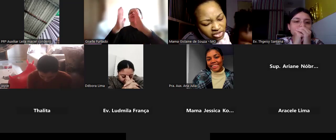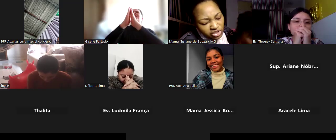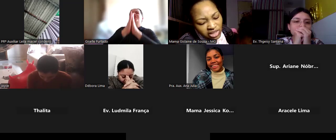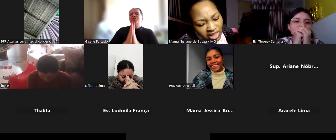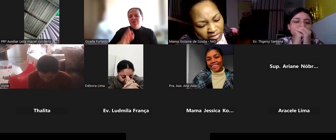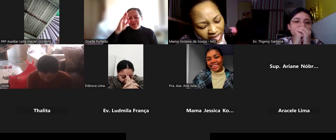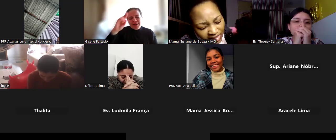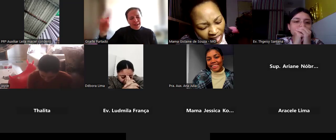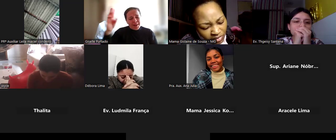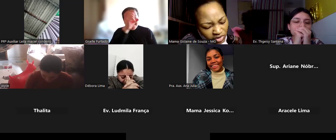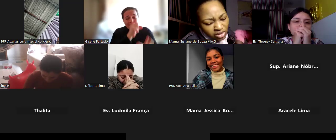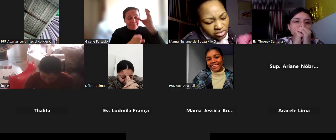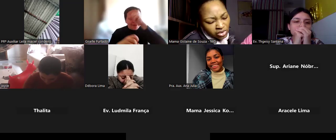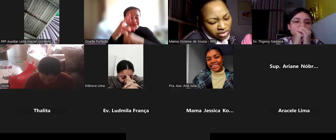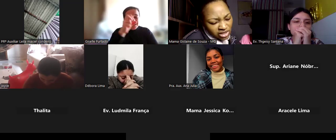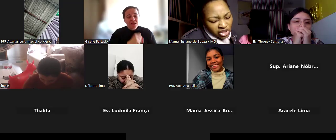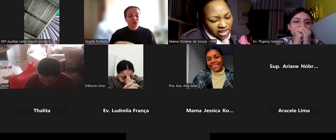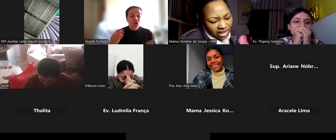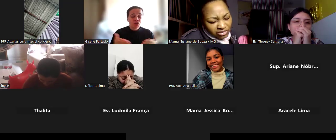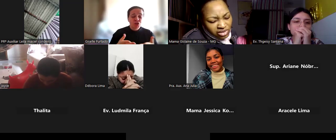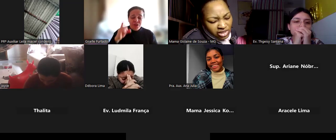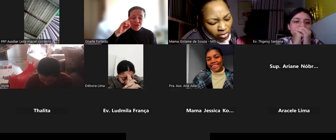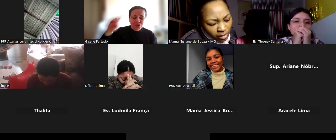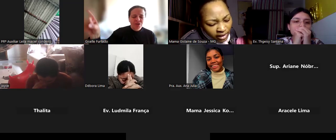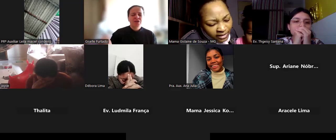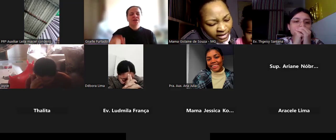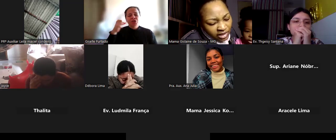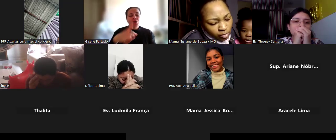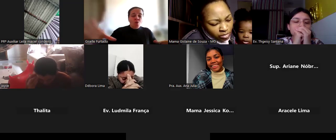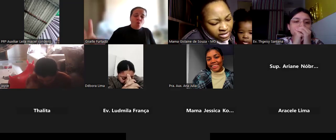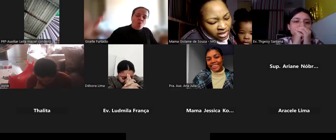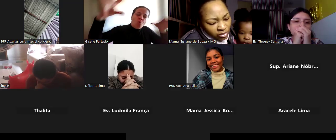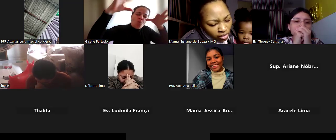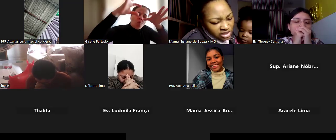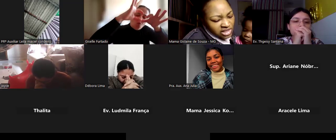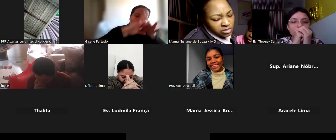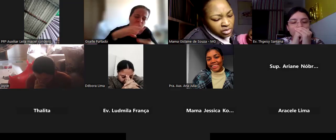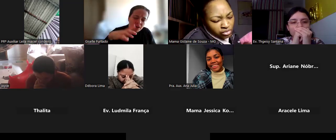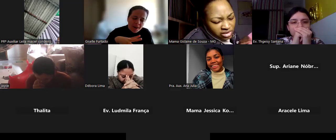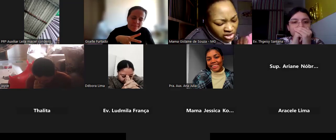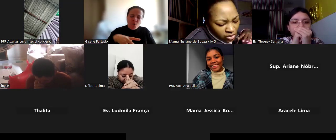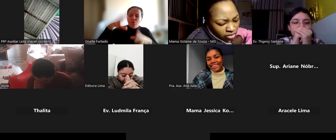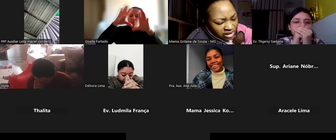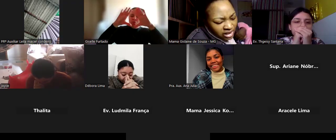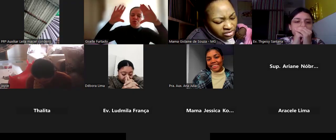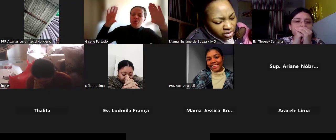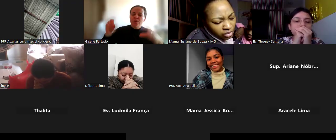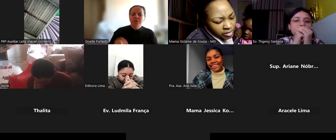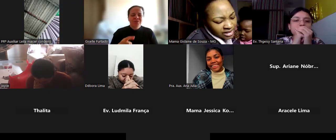dia. Ligamos na terra e pedimos ao Senhor que seja ligado no céu, meu Pai. Que por misericórdia esses minutos sejam contados na tua